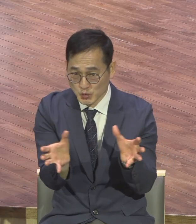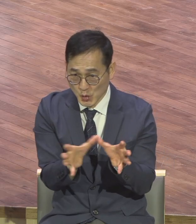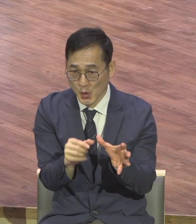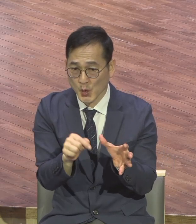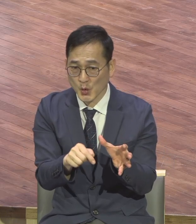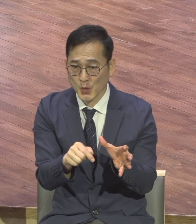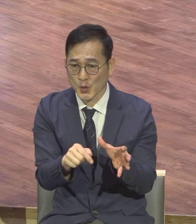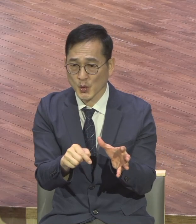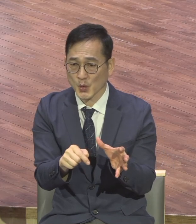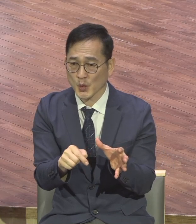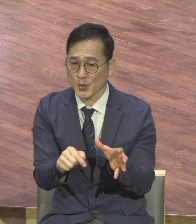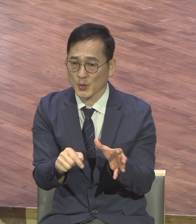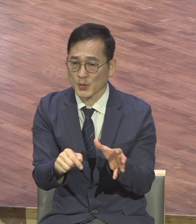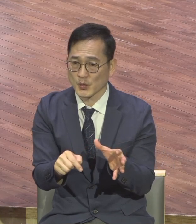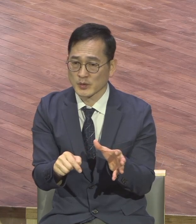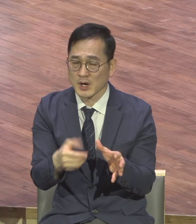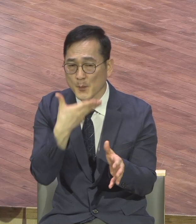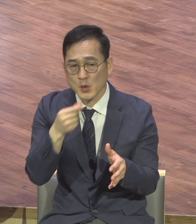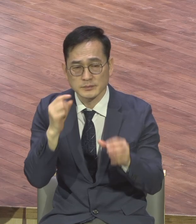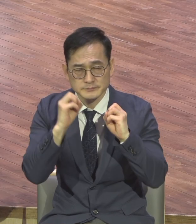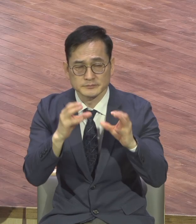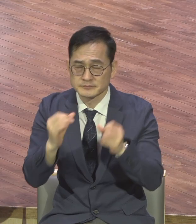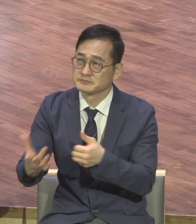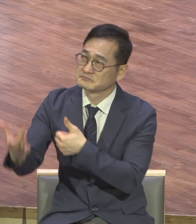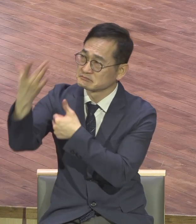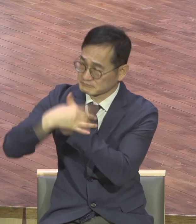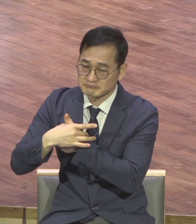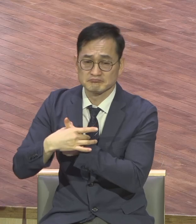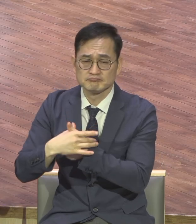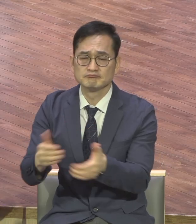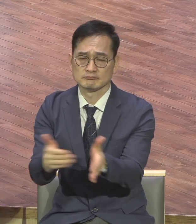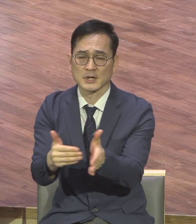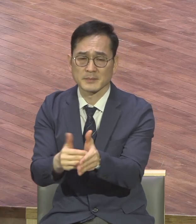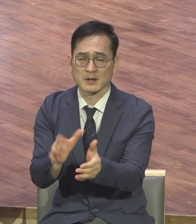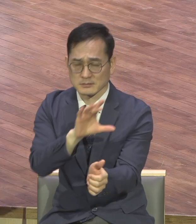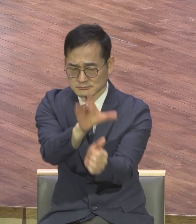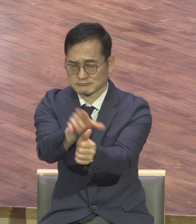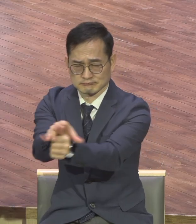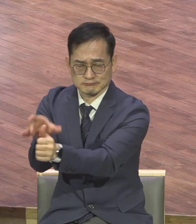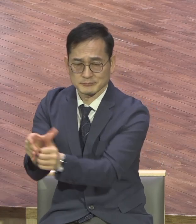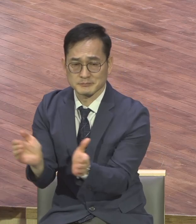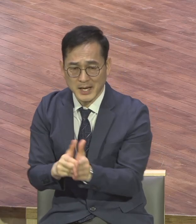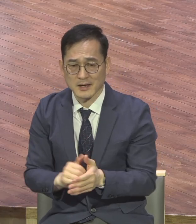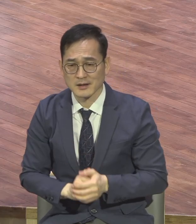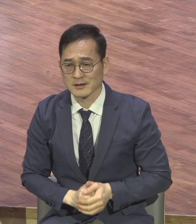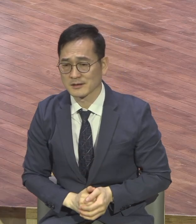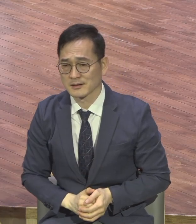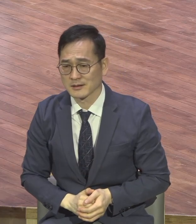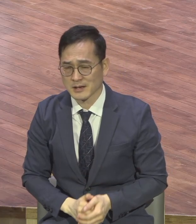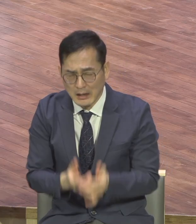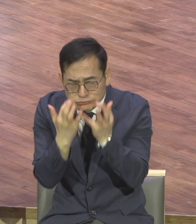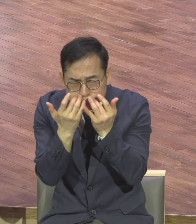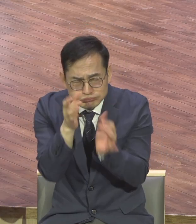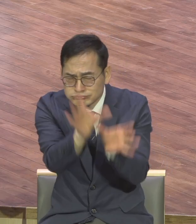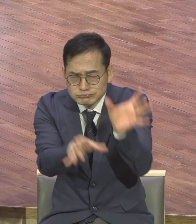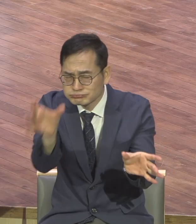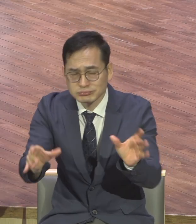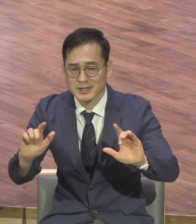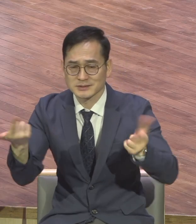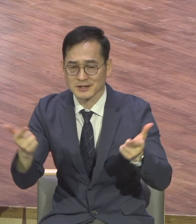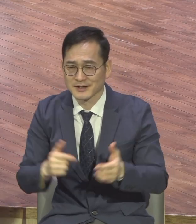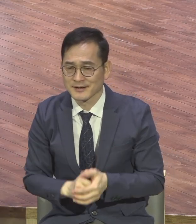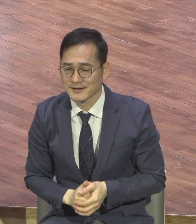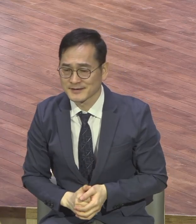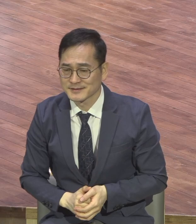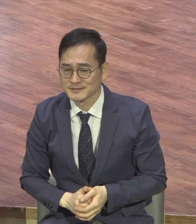사명이 이미 주어진 줄 믿으시기 바랍니다. 주어졌어요. 이건 아무나 받는 소리도 아니고 아무나 듣는 메시지도